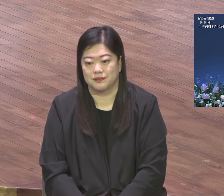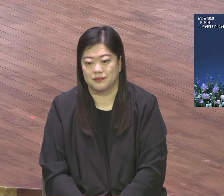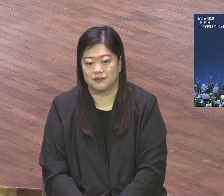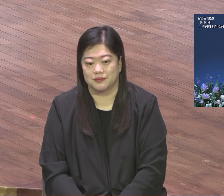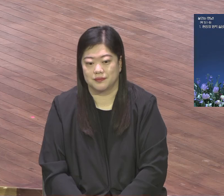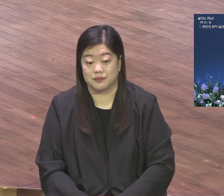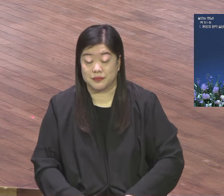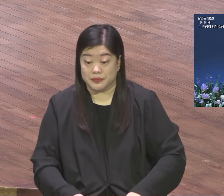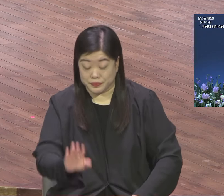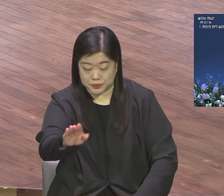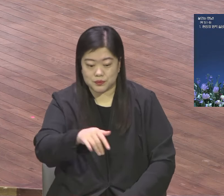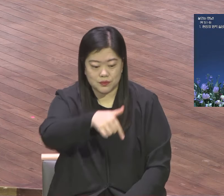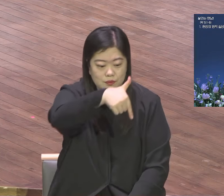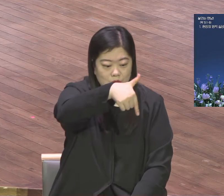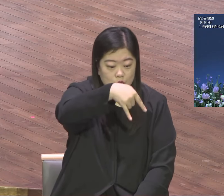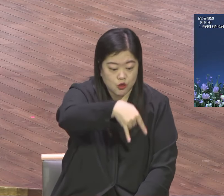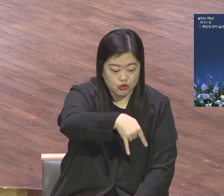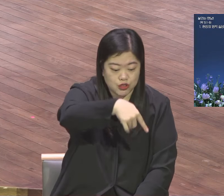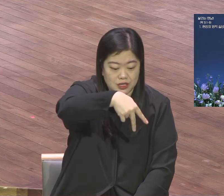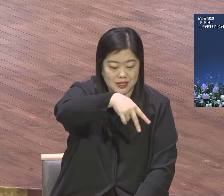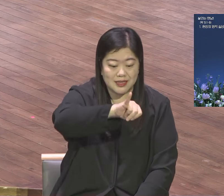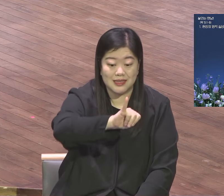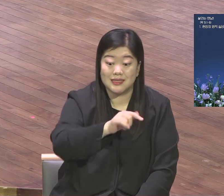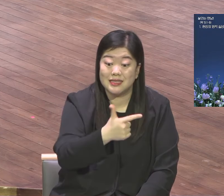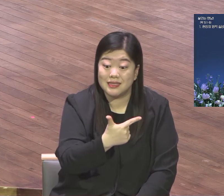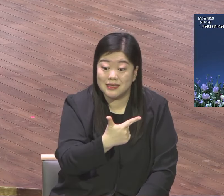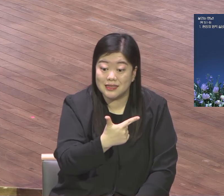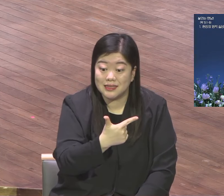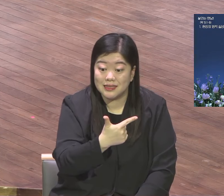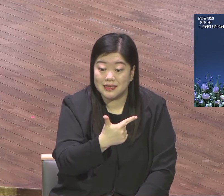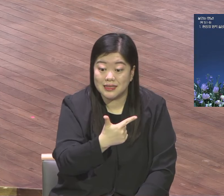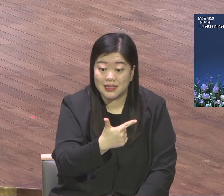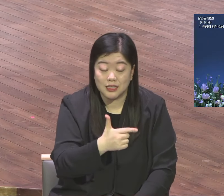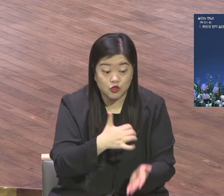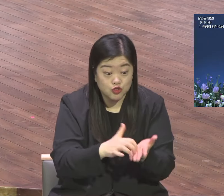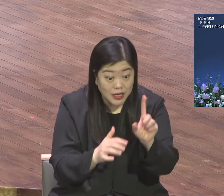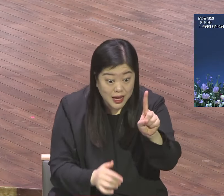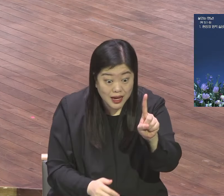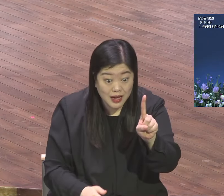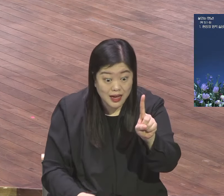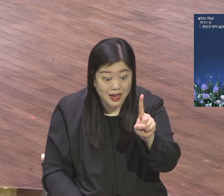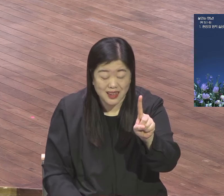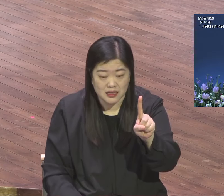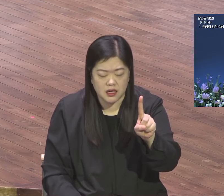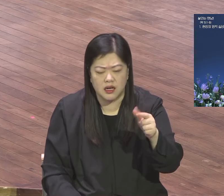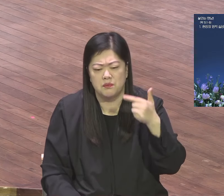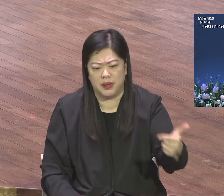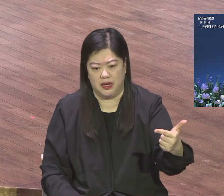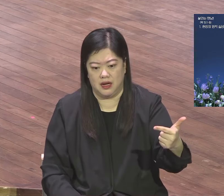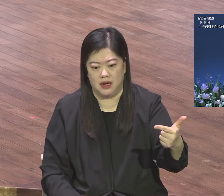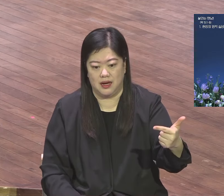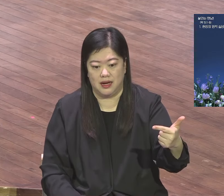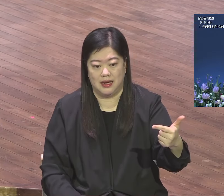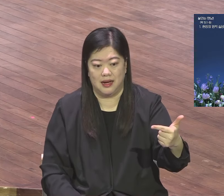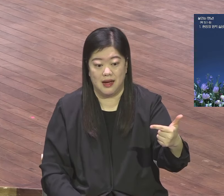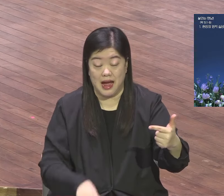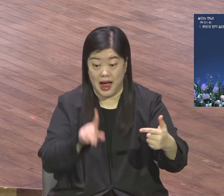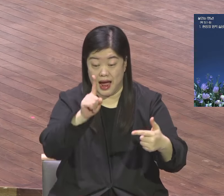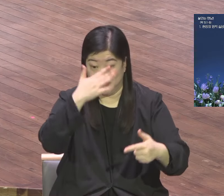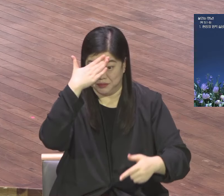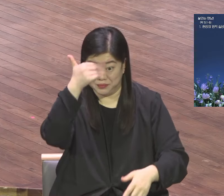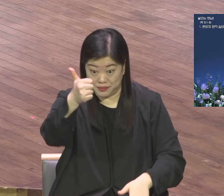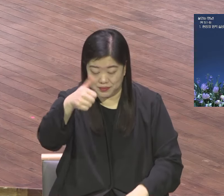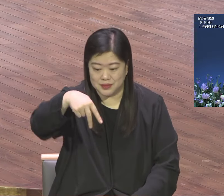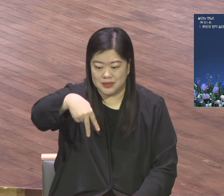사단은 단수고 한 말입니다. 귀신은 어마어마하게 많아요. 그 귀신들의 우두머리가 마귀 또는 사탄이라고 하죠.